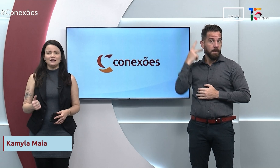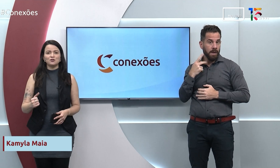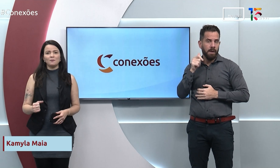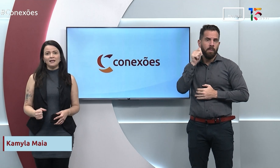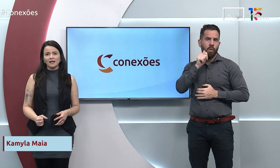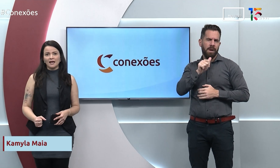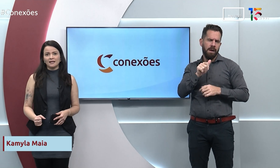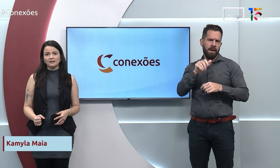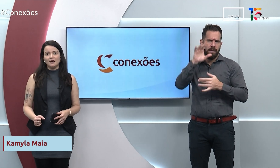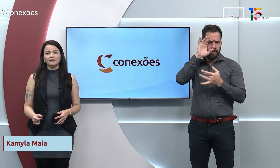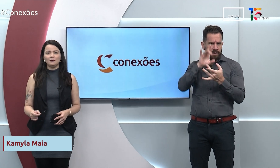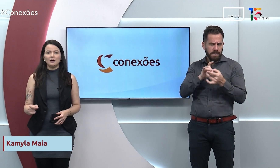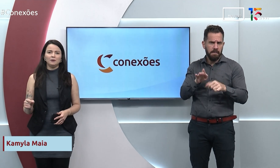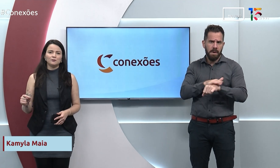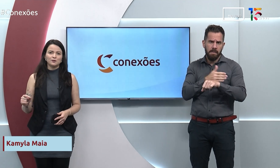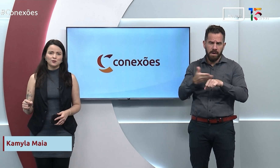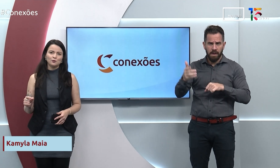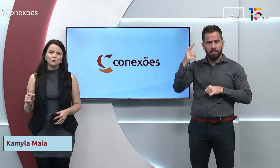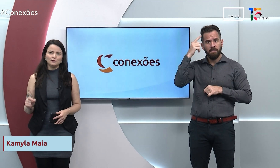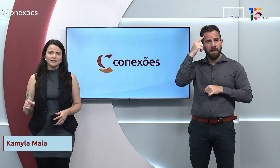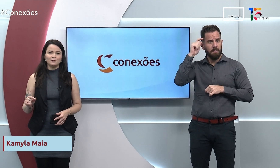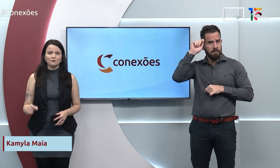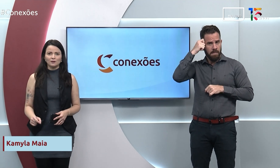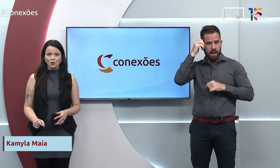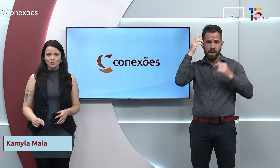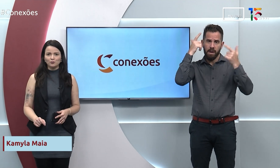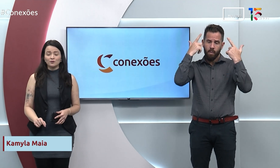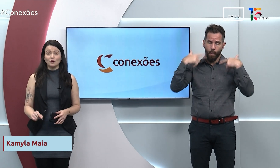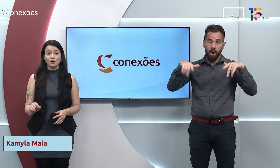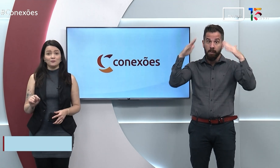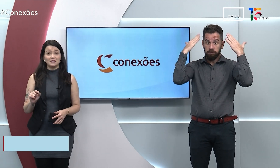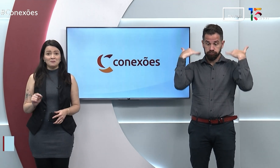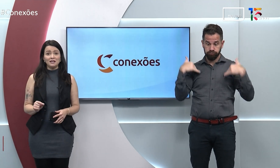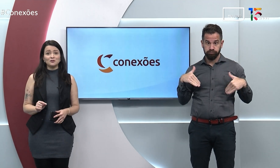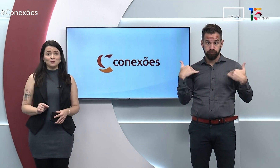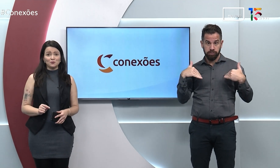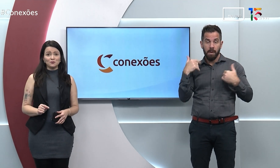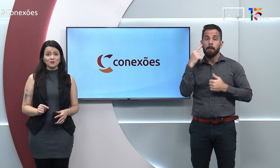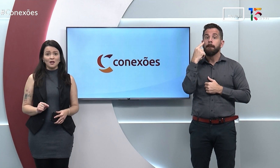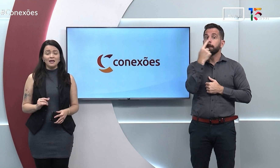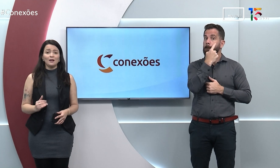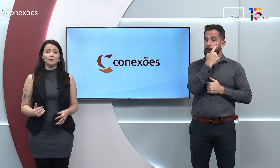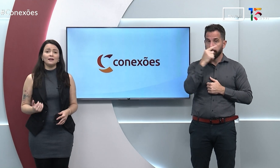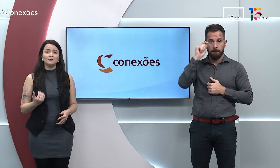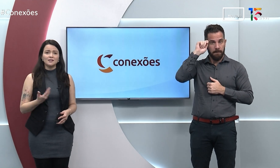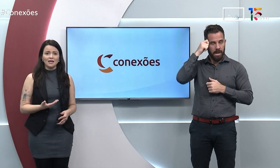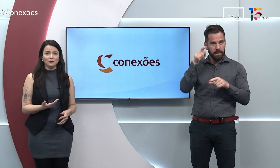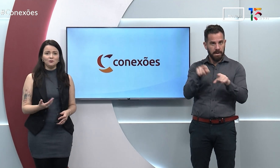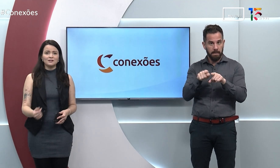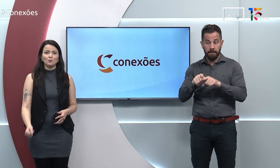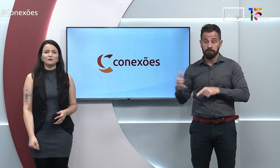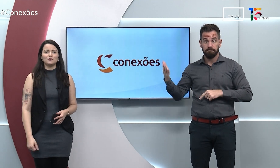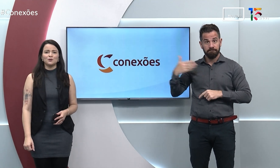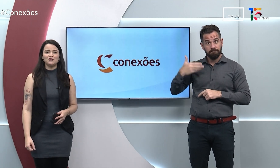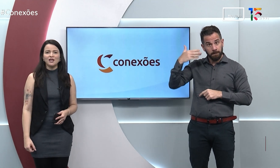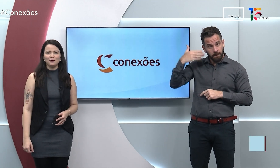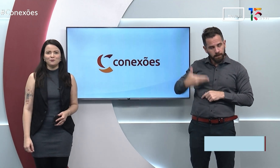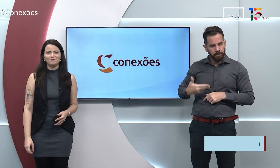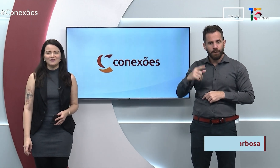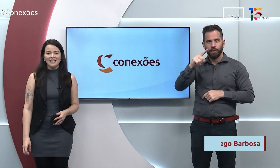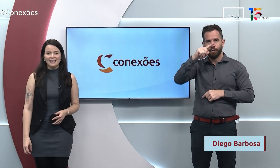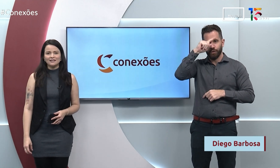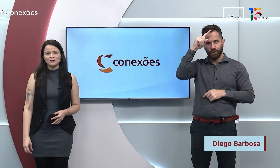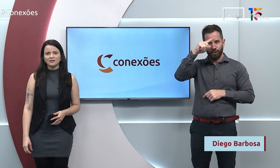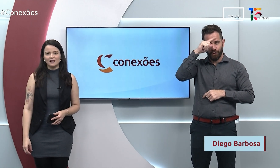mulher cis de pele clara, tenho cabelos escuros, lisos e longos, olhos também escuros, e ao meu lado esquerdo está o professor